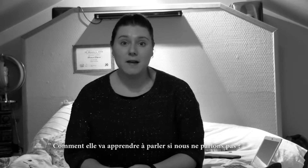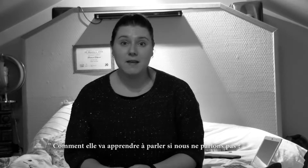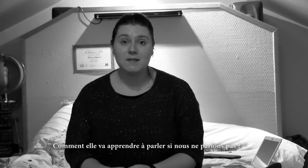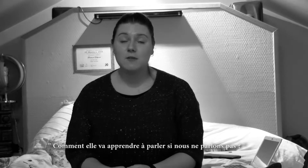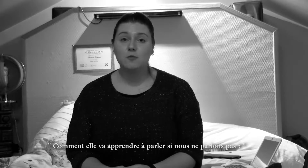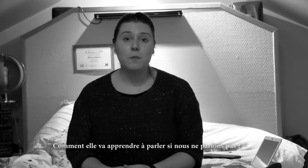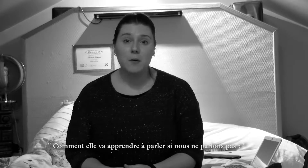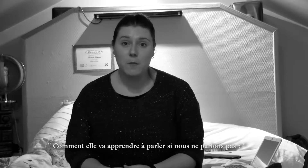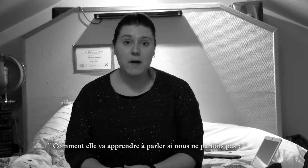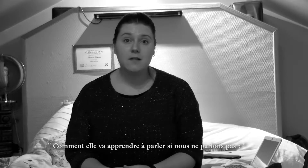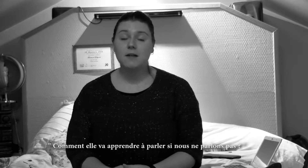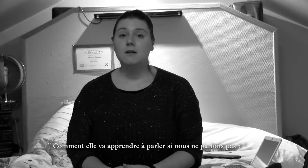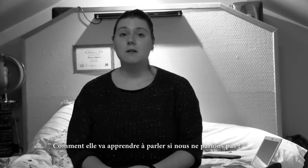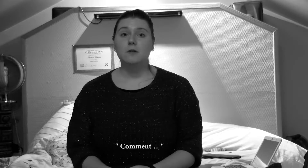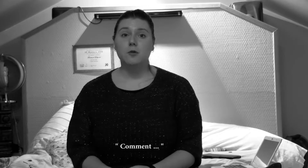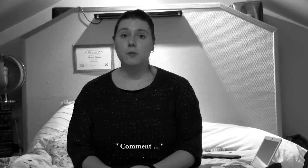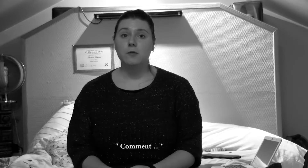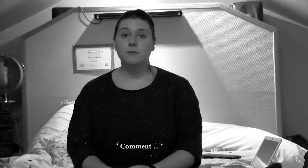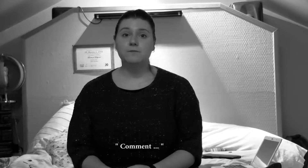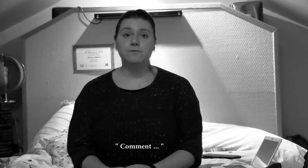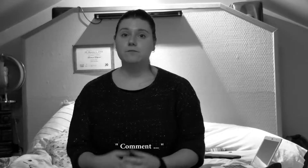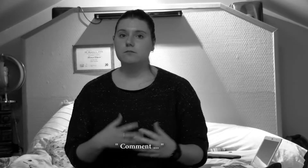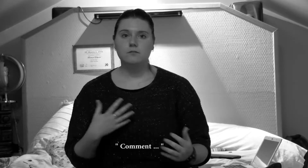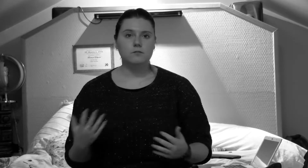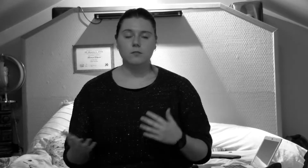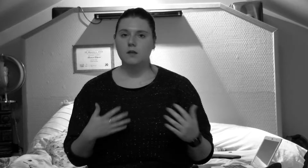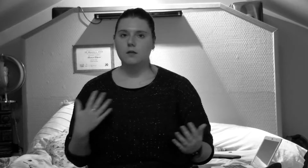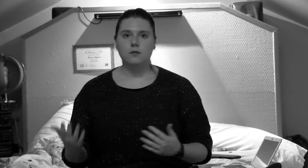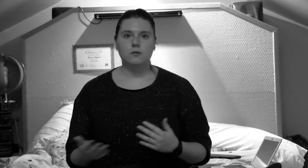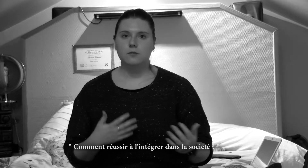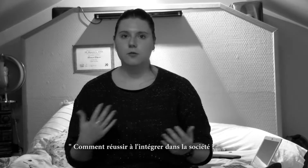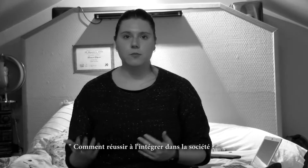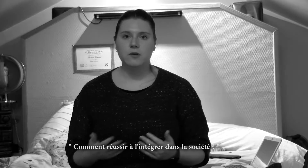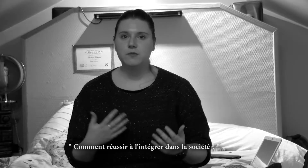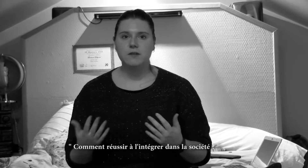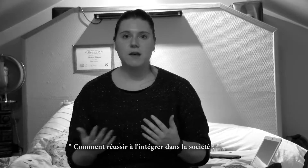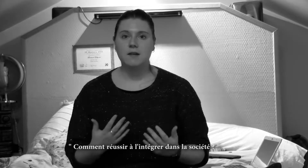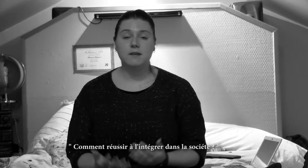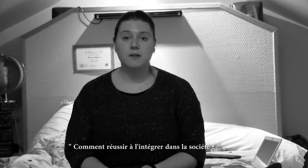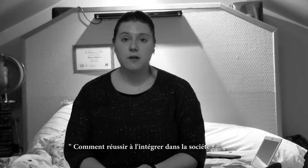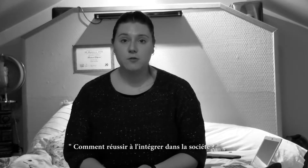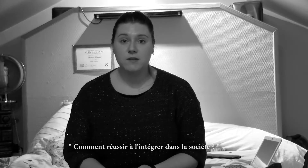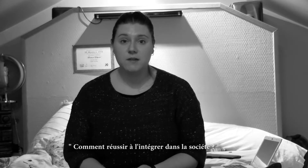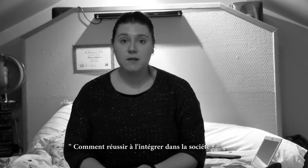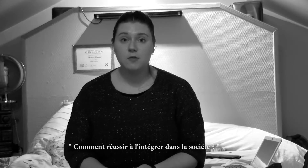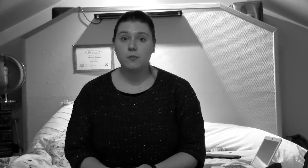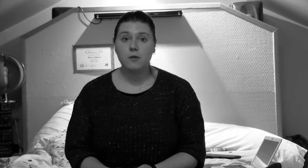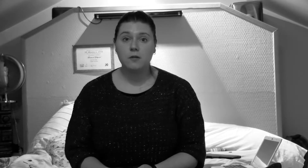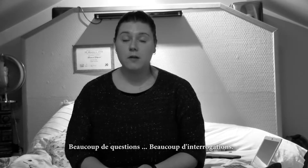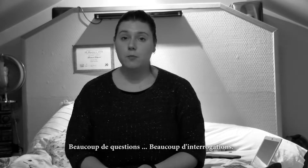parler si nous on parle pas ? Comment comment réussir à l'intégrer dans la société ? Comment